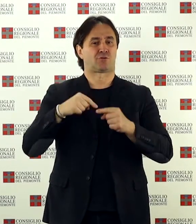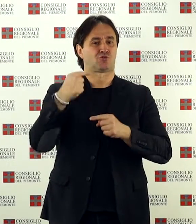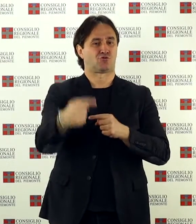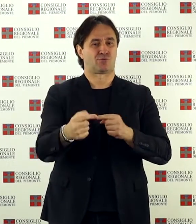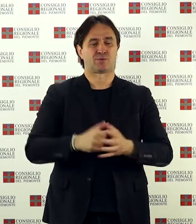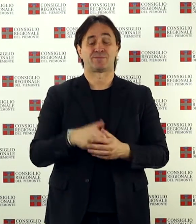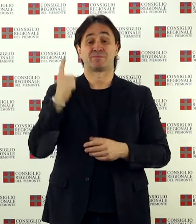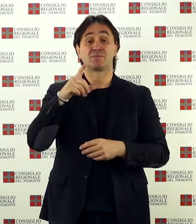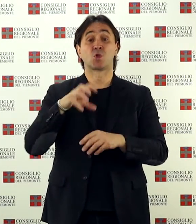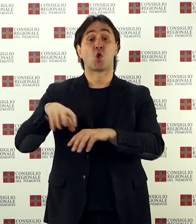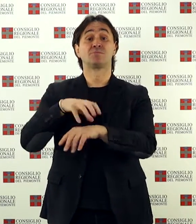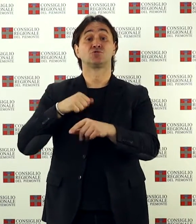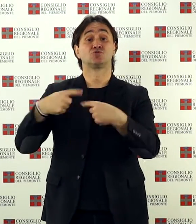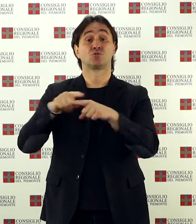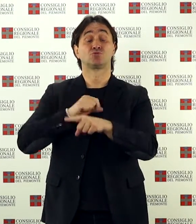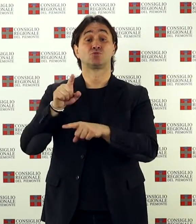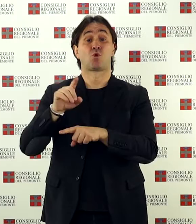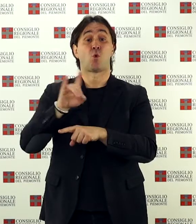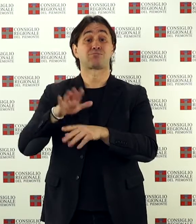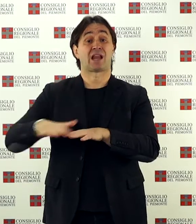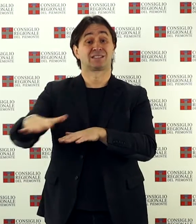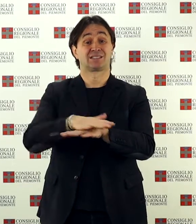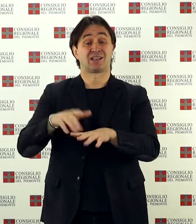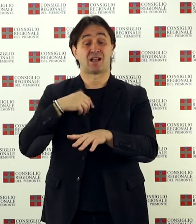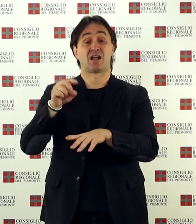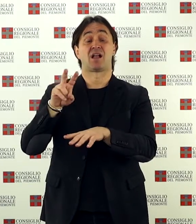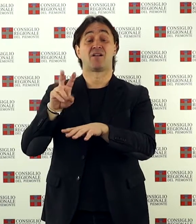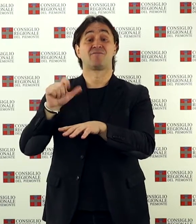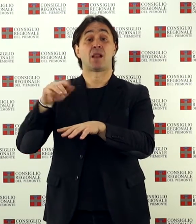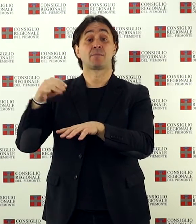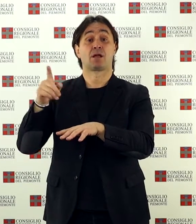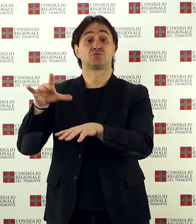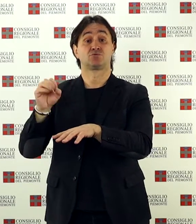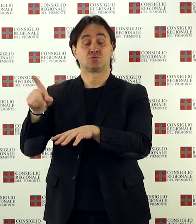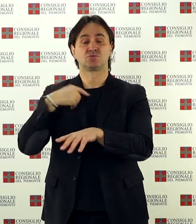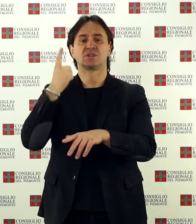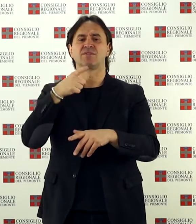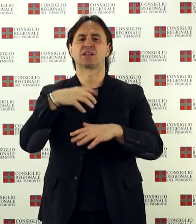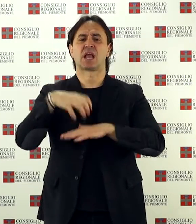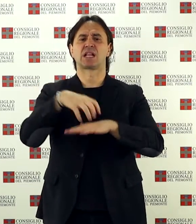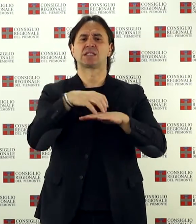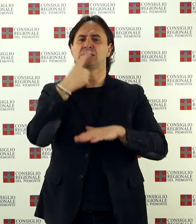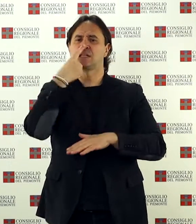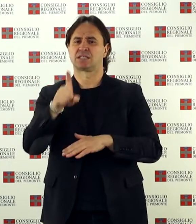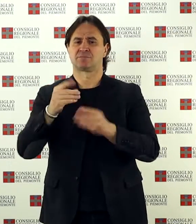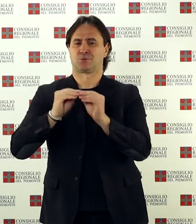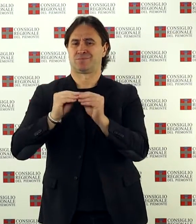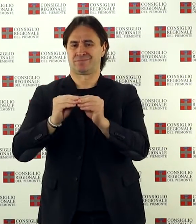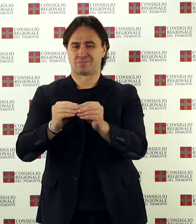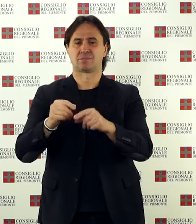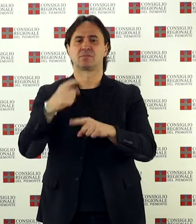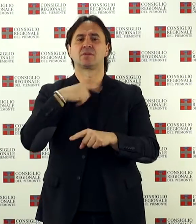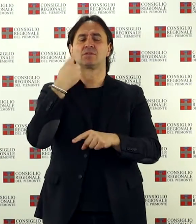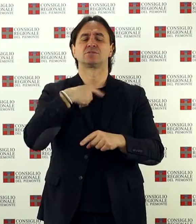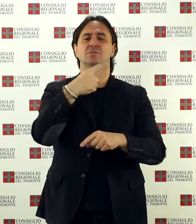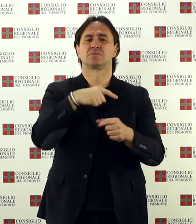In commissione urbanistica è proseguita l'informativa dell'assessore Alberto Valmaggia sul regolamento edilizio tipo e si è riunito il gruppo di lavoro